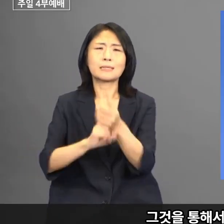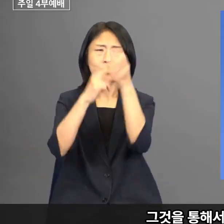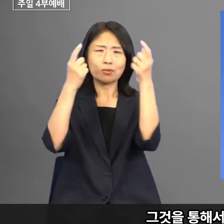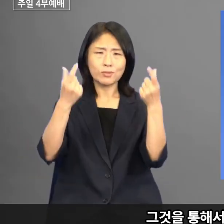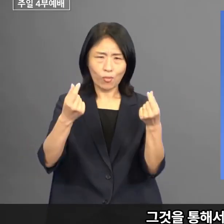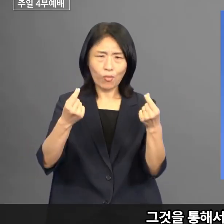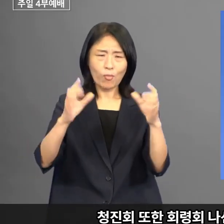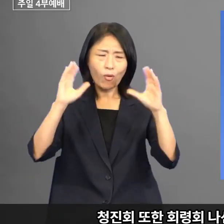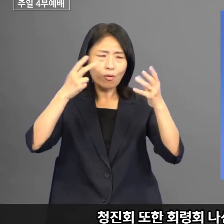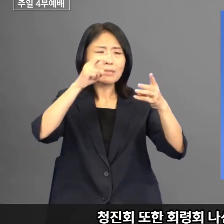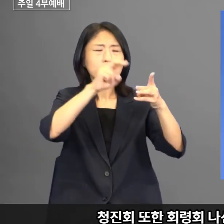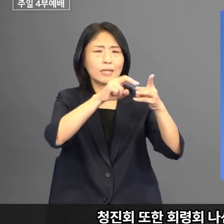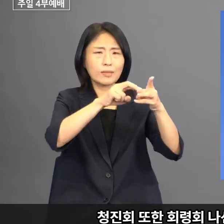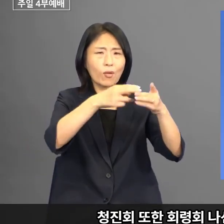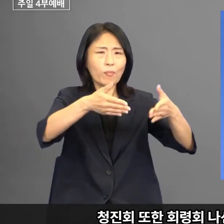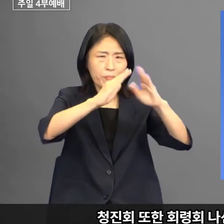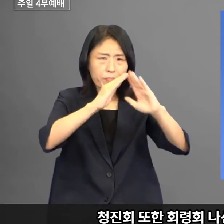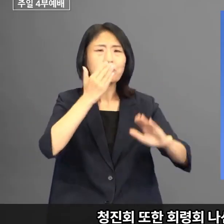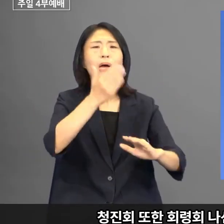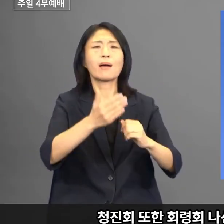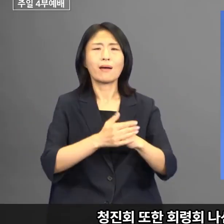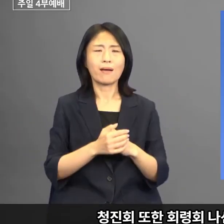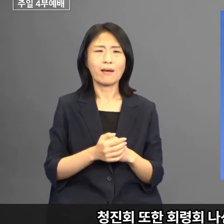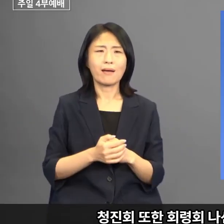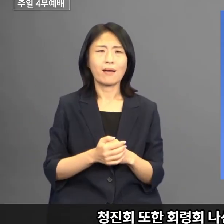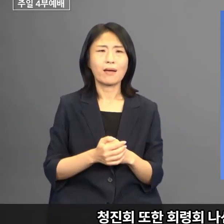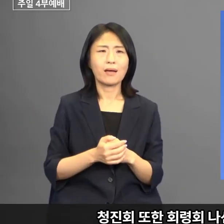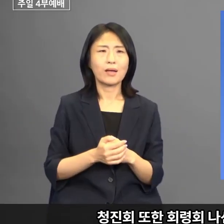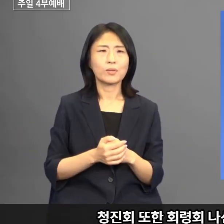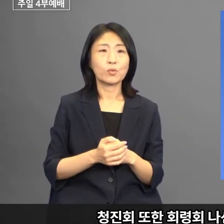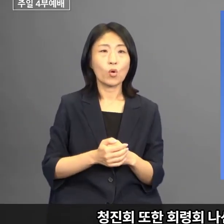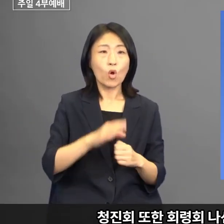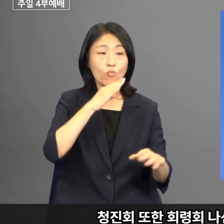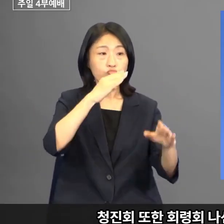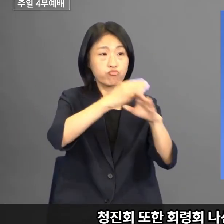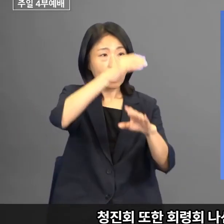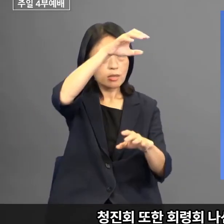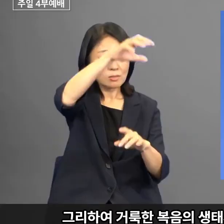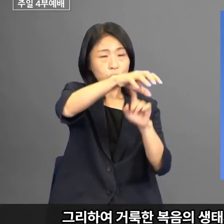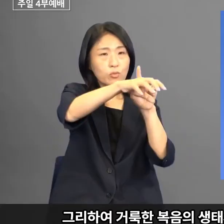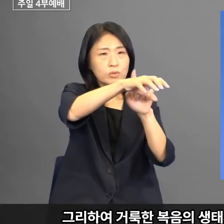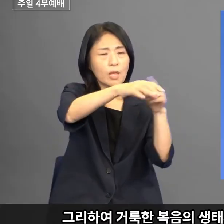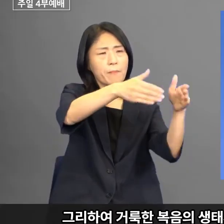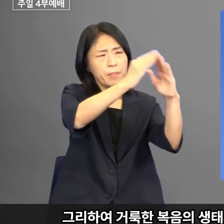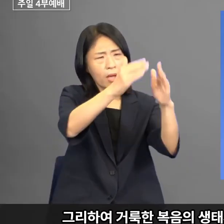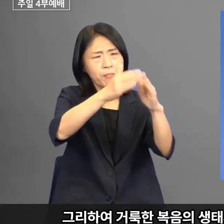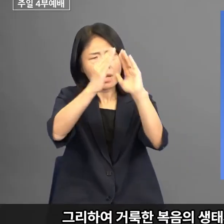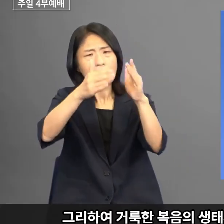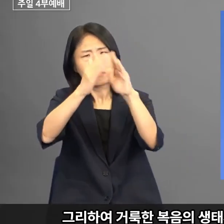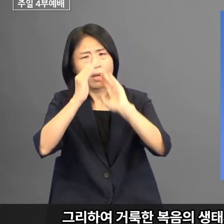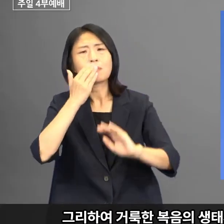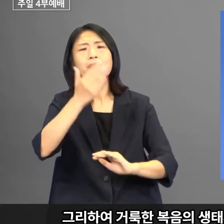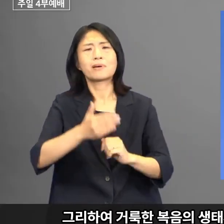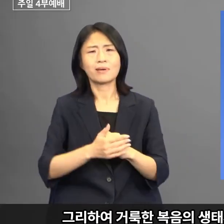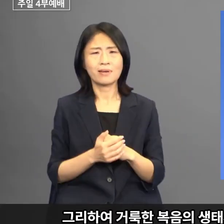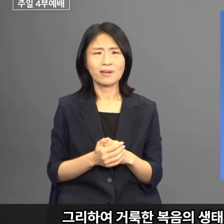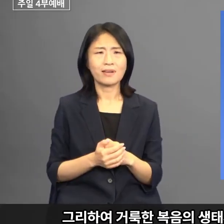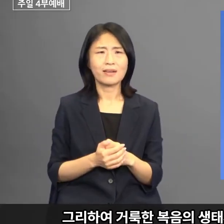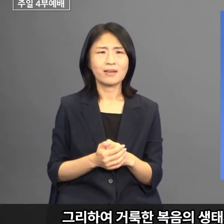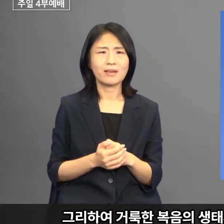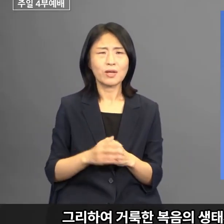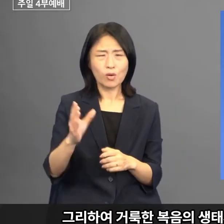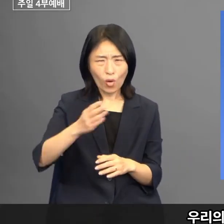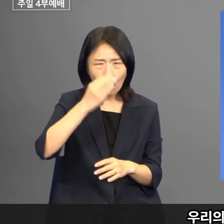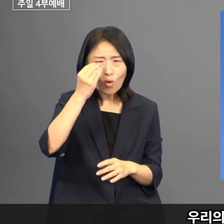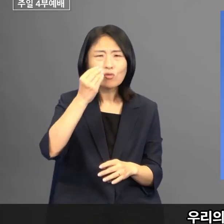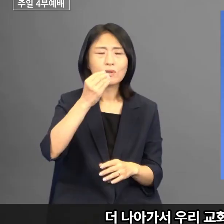센터가 세워지고 청진에 또한 회령의 나선에 곳곳마다 세워지는 것, 그리하여 거룩한 복음의 생태가 세워질 수